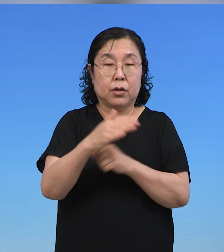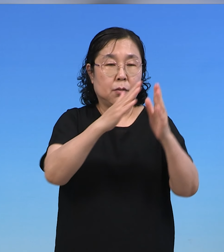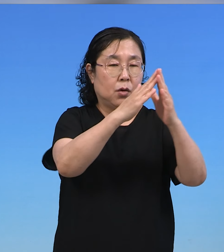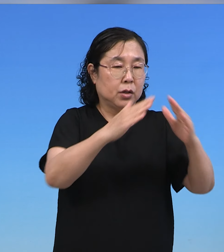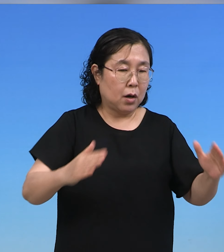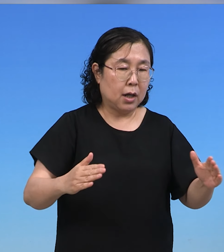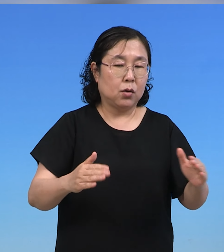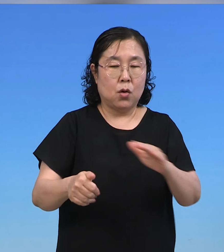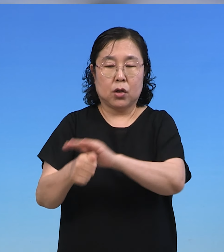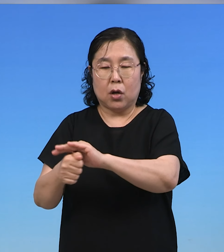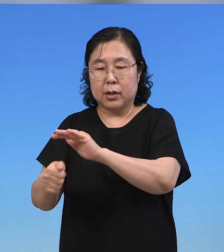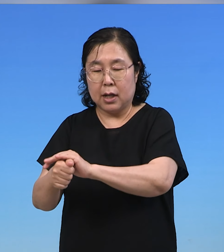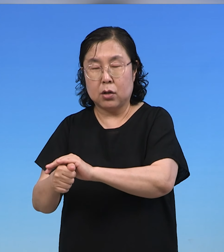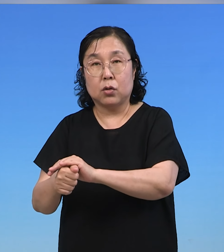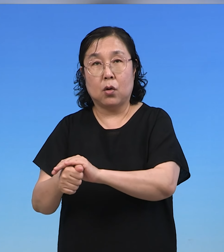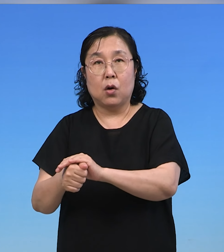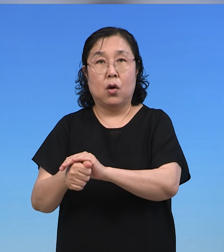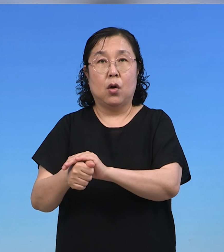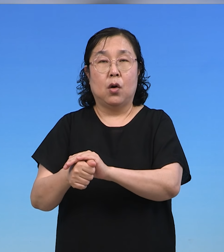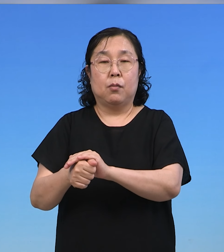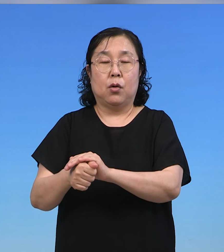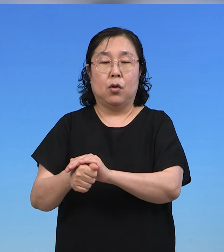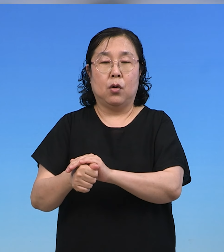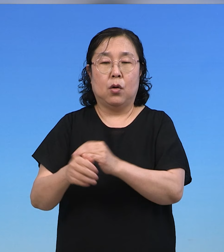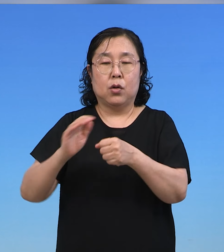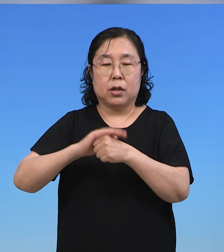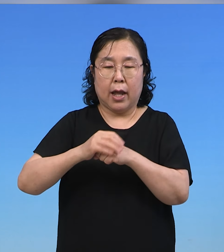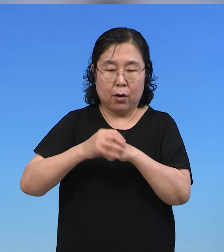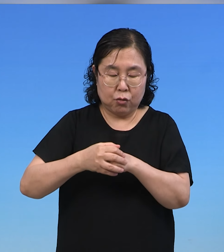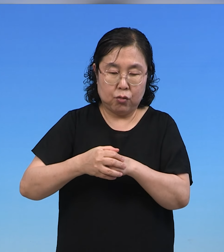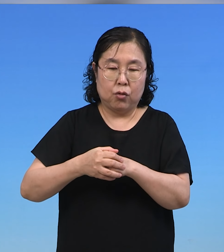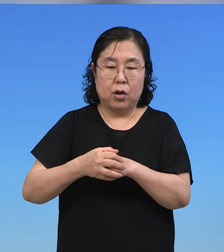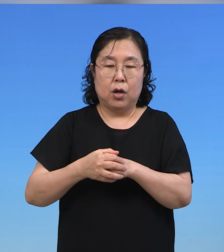경상도 부산에, 대구에, 충청도 대전에,